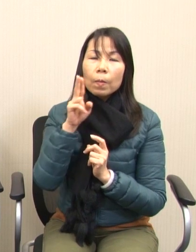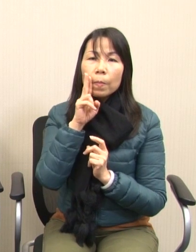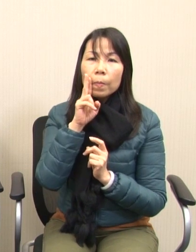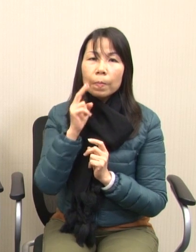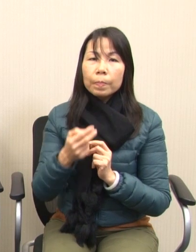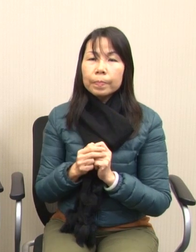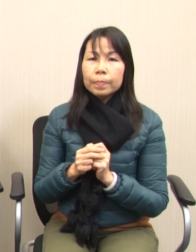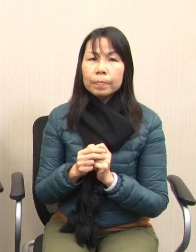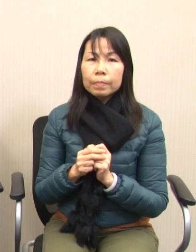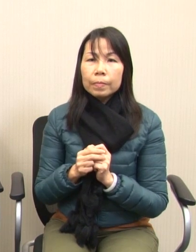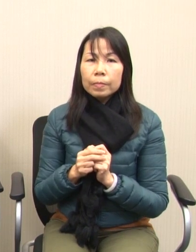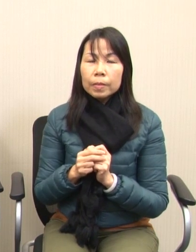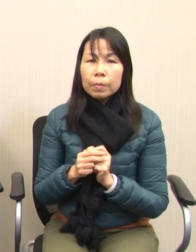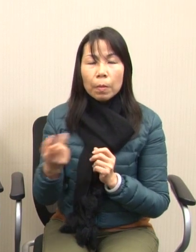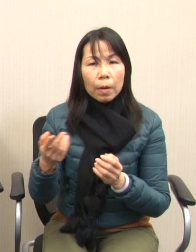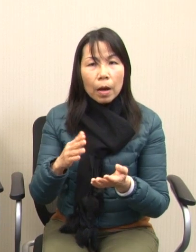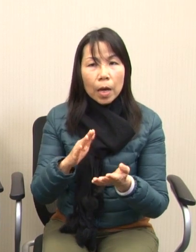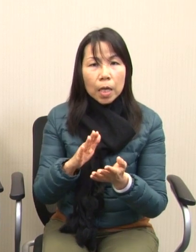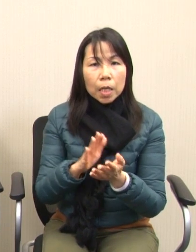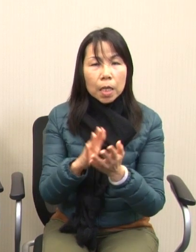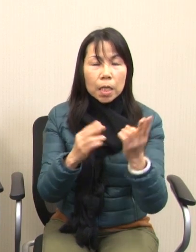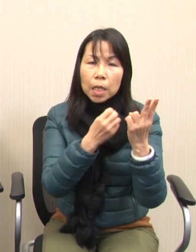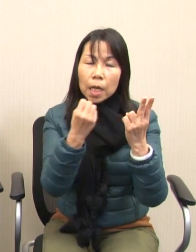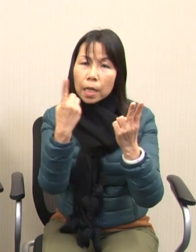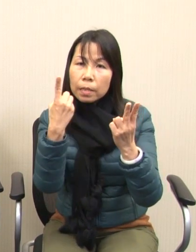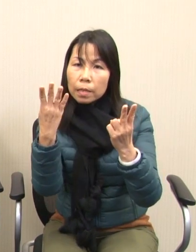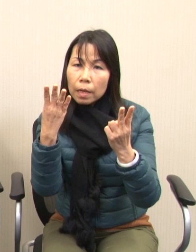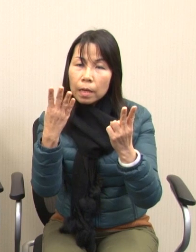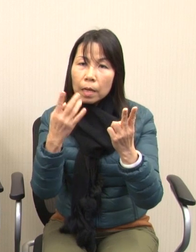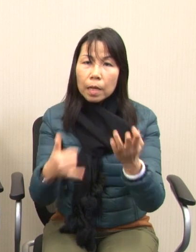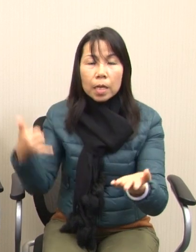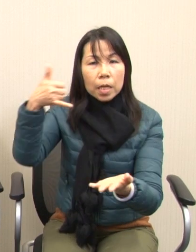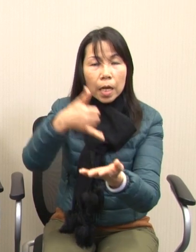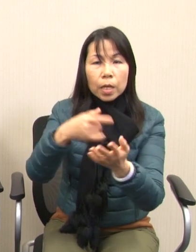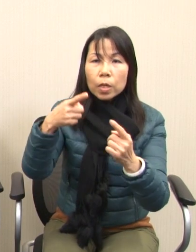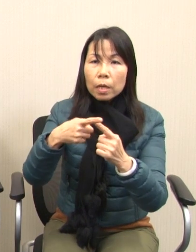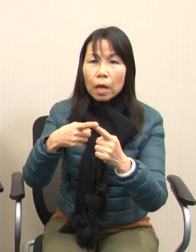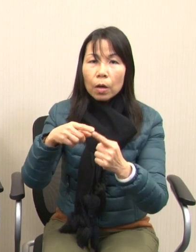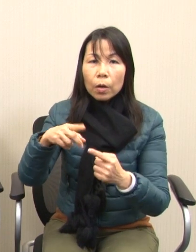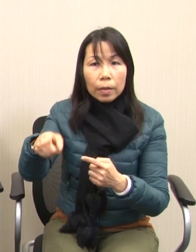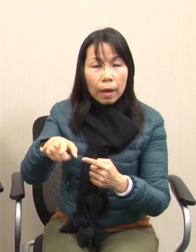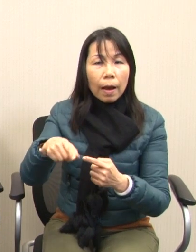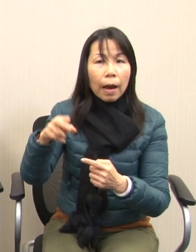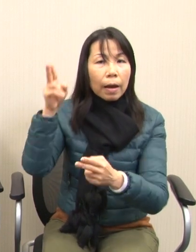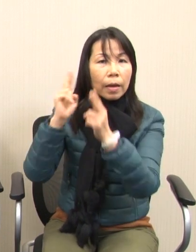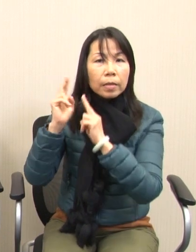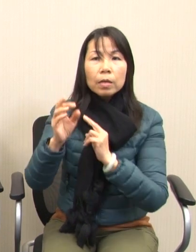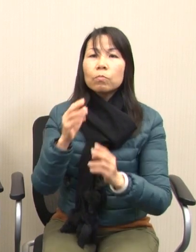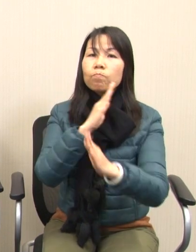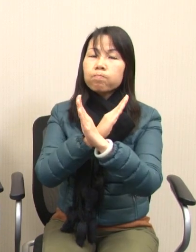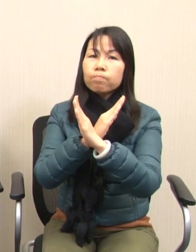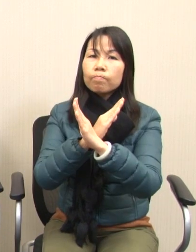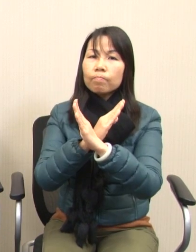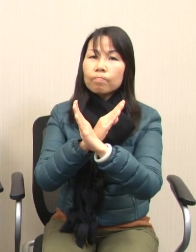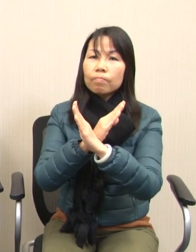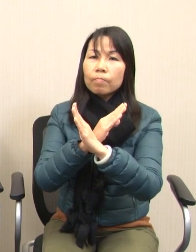2014年出咗嚟做雨傘運動受苦嘅人，佢哋係歷史。你是歷史，